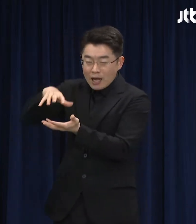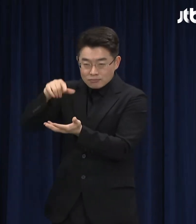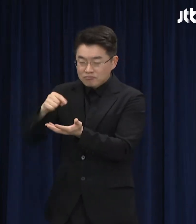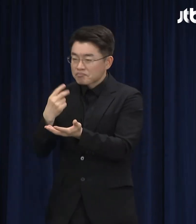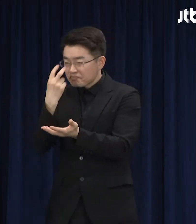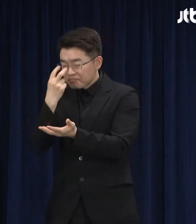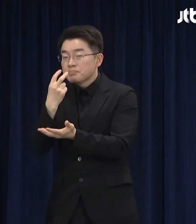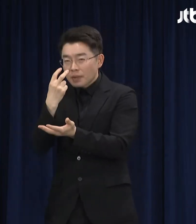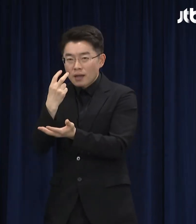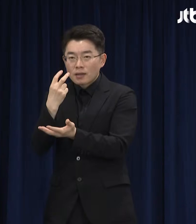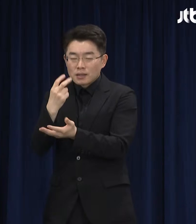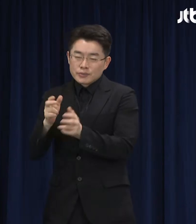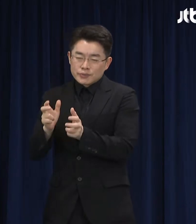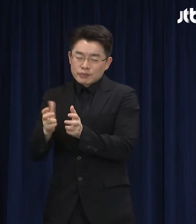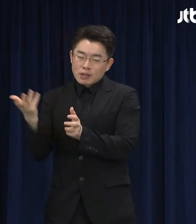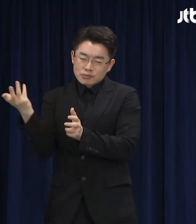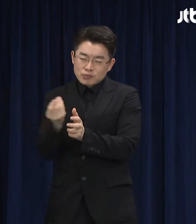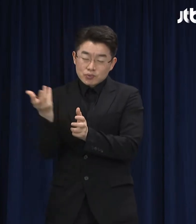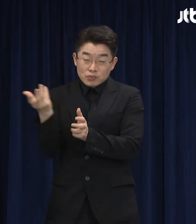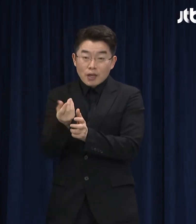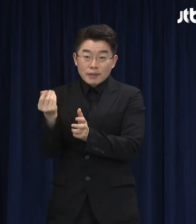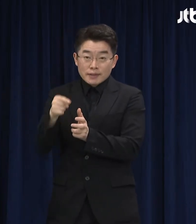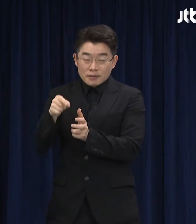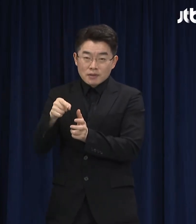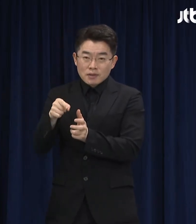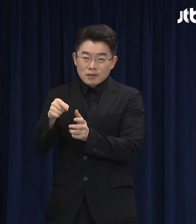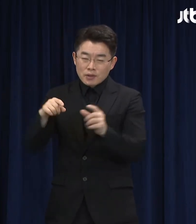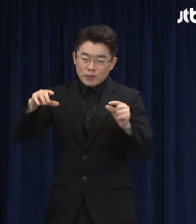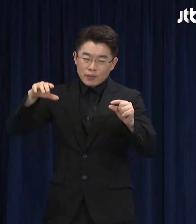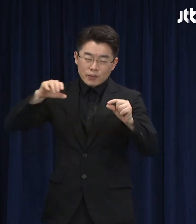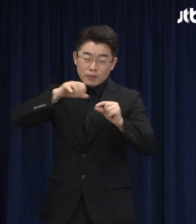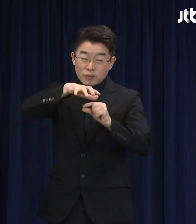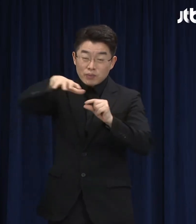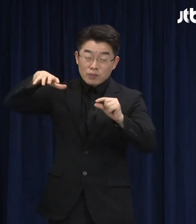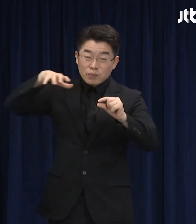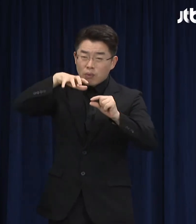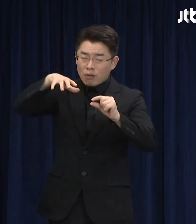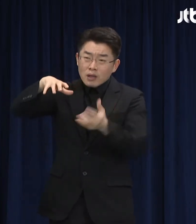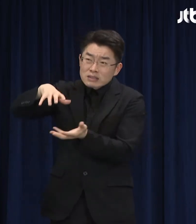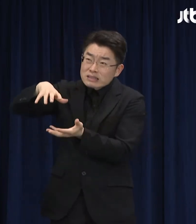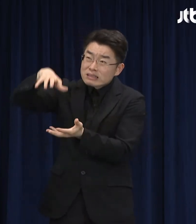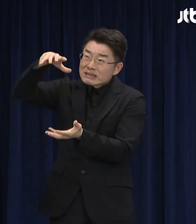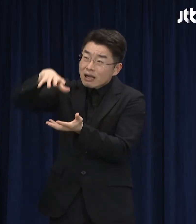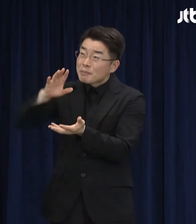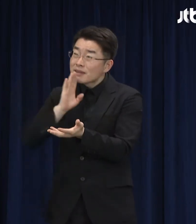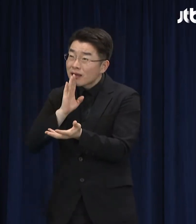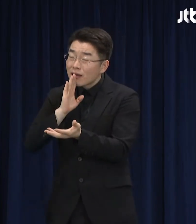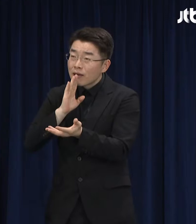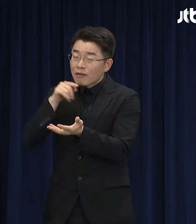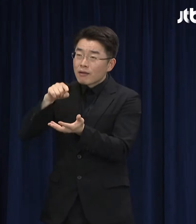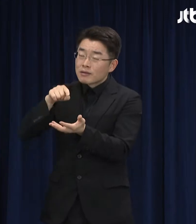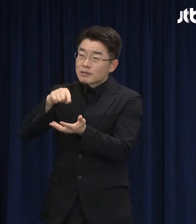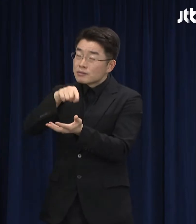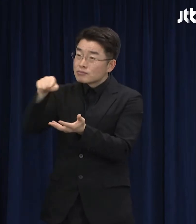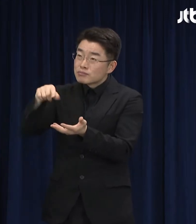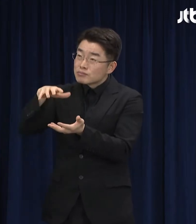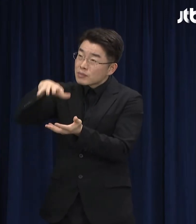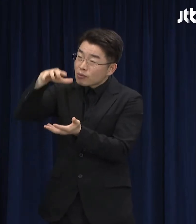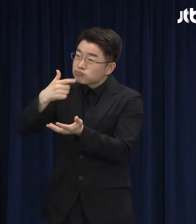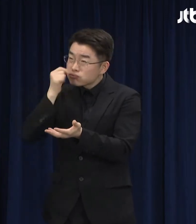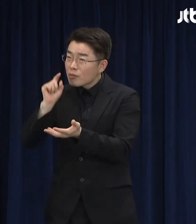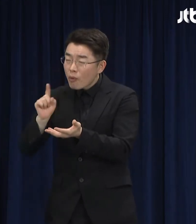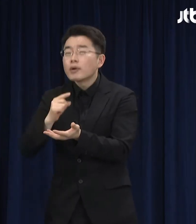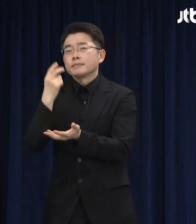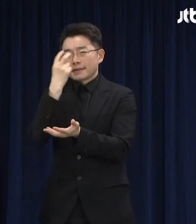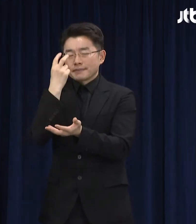있는 목표치를 만족할 수 있을 만큼 용량이 되는지를 확인하였습니다.